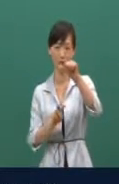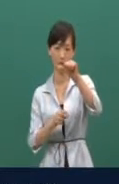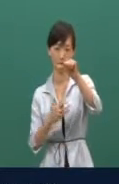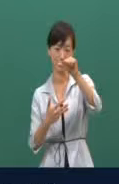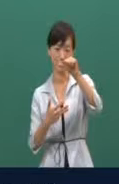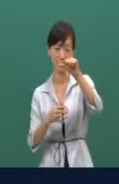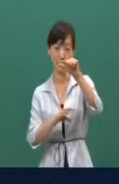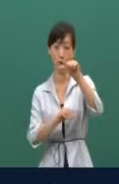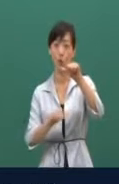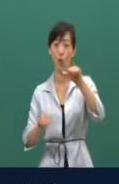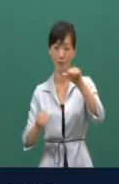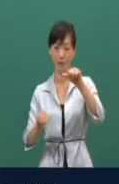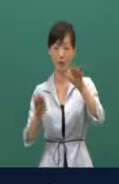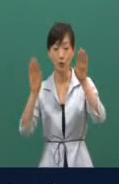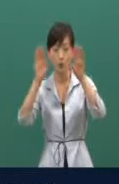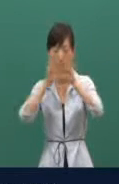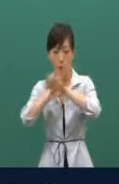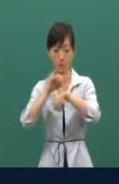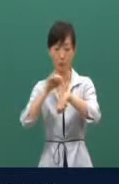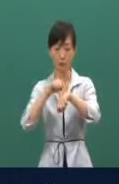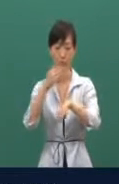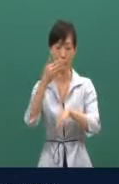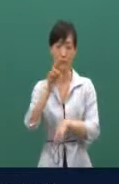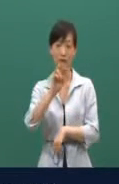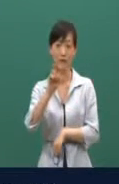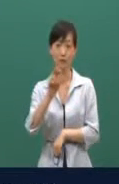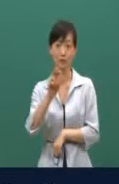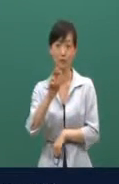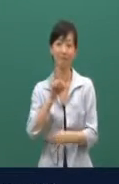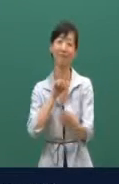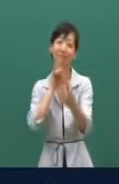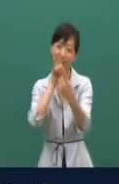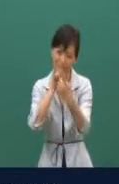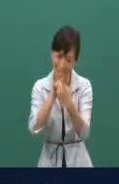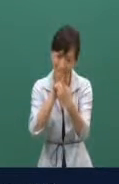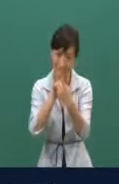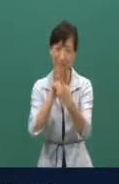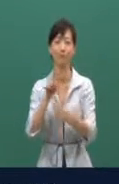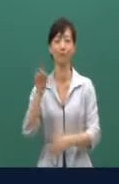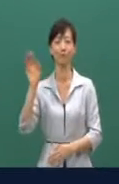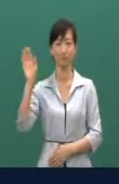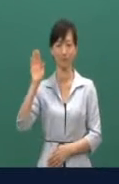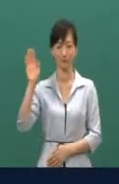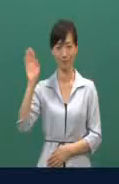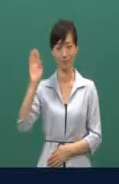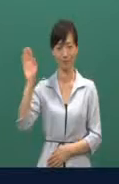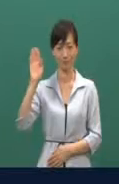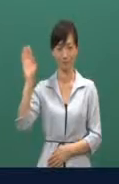次回5月28日土曜日夜9時20分にお会いしましょう。